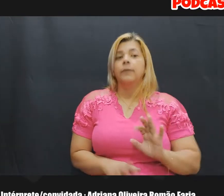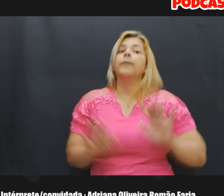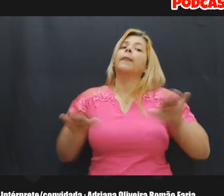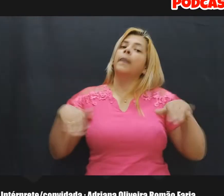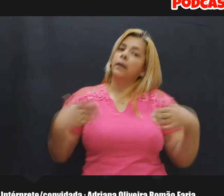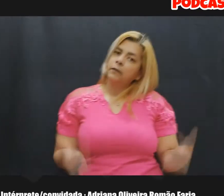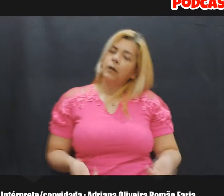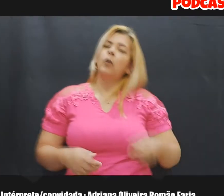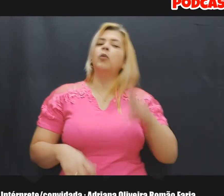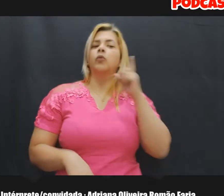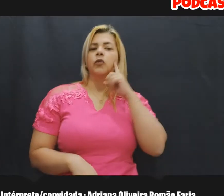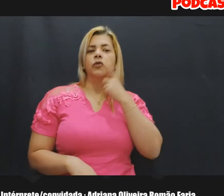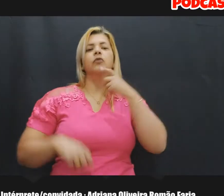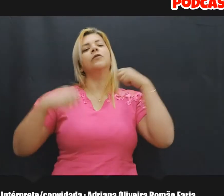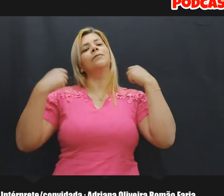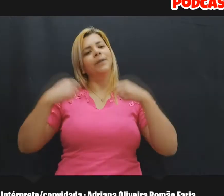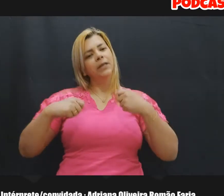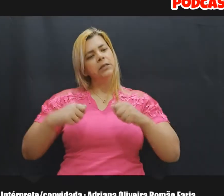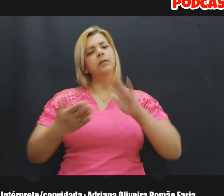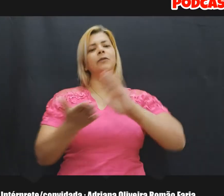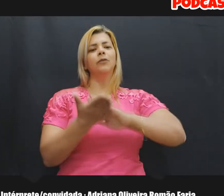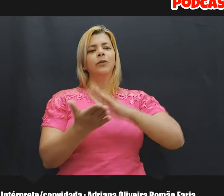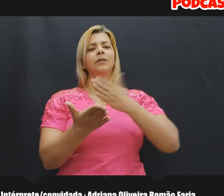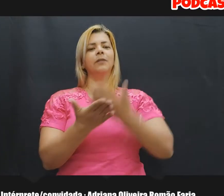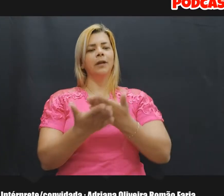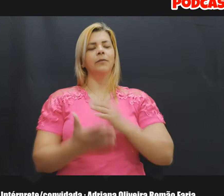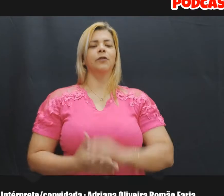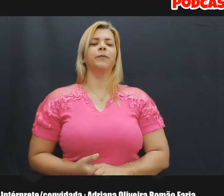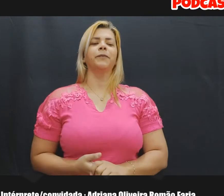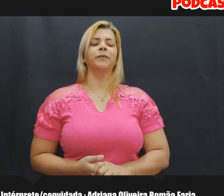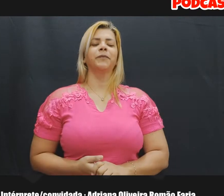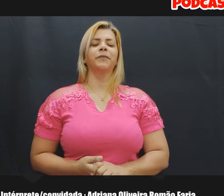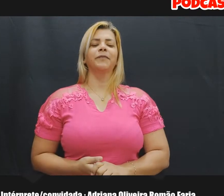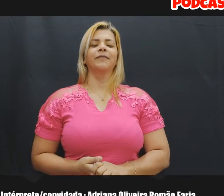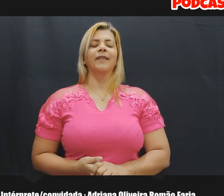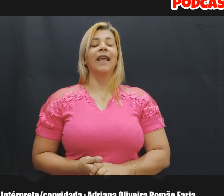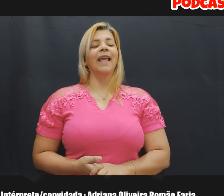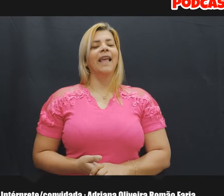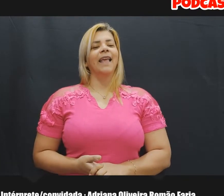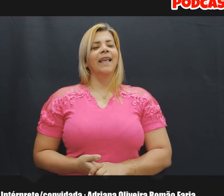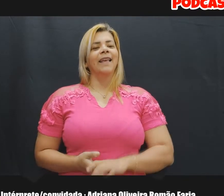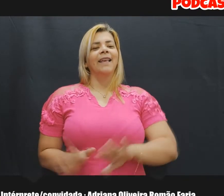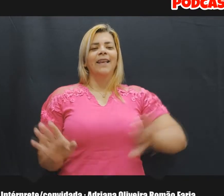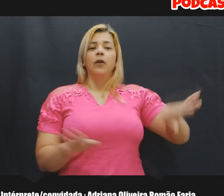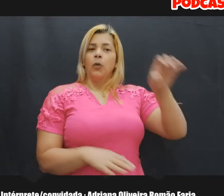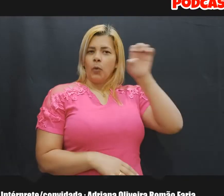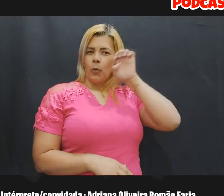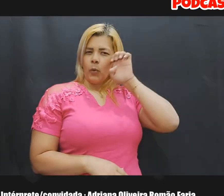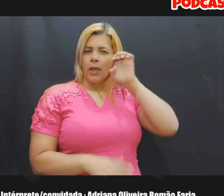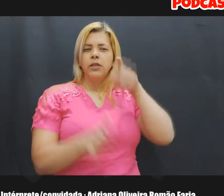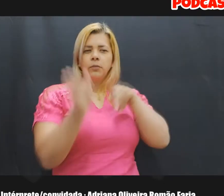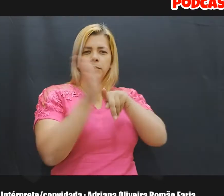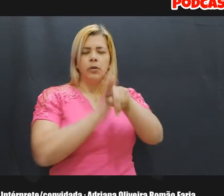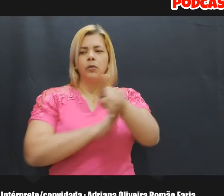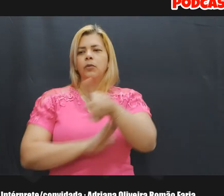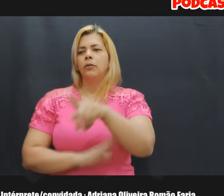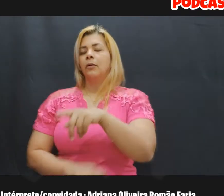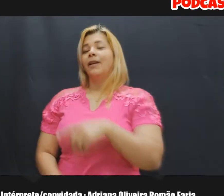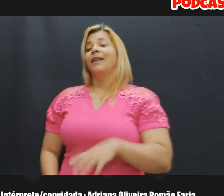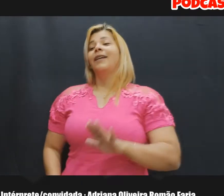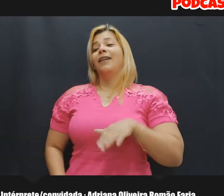dependente do intérprete. Entendi. A gente ouve falar bastante a respeito mesmo desse apego que o surdo ele